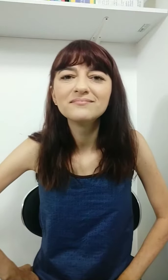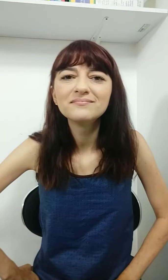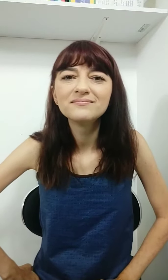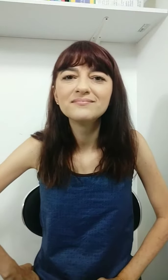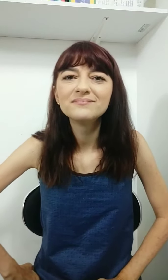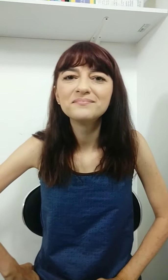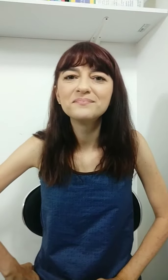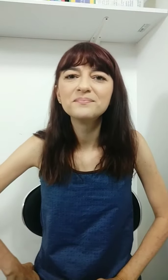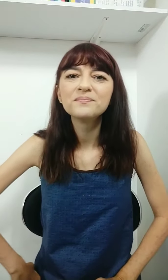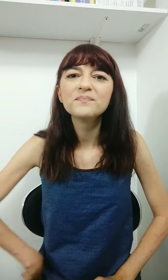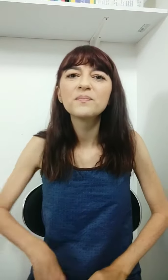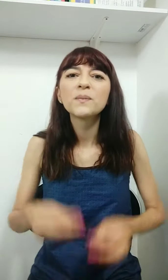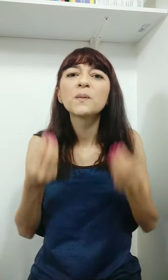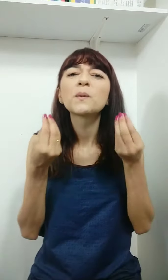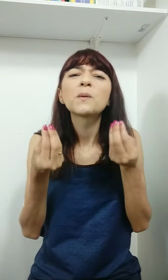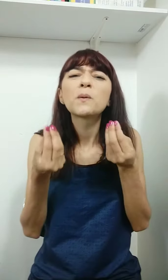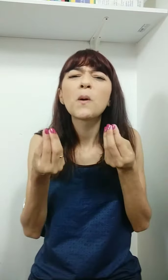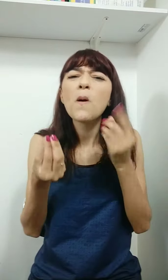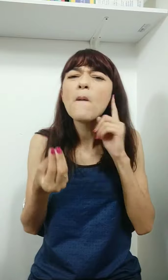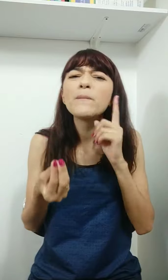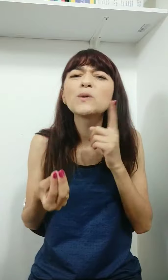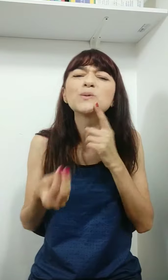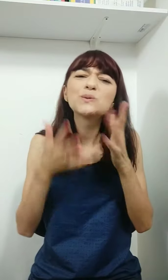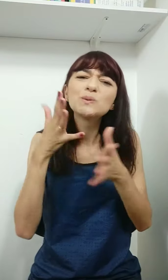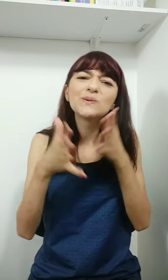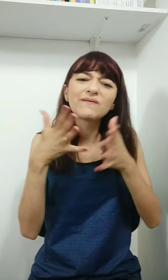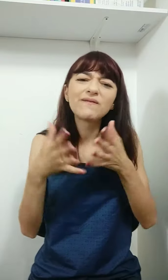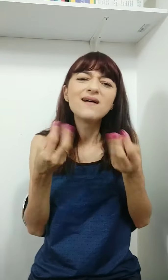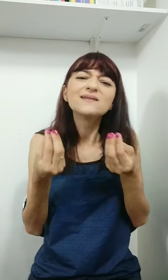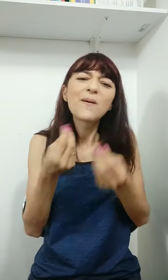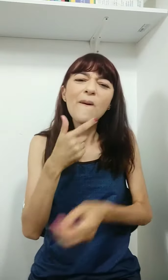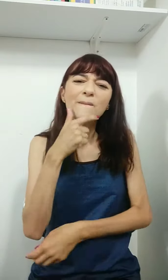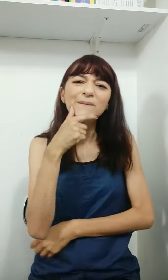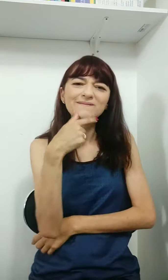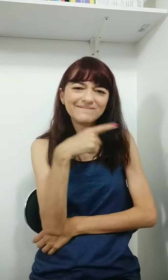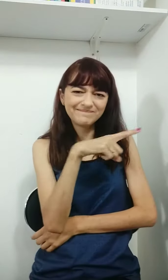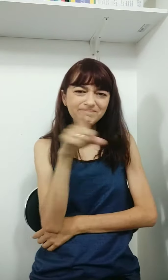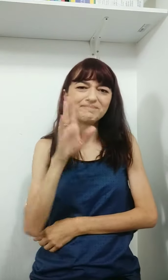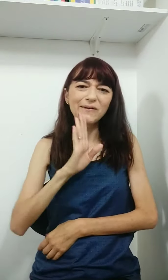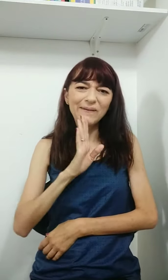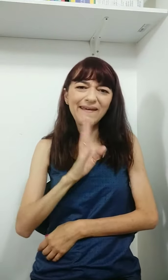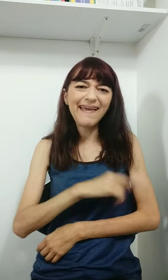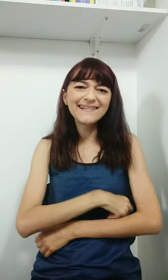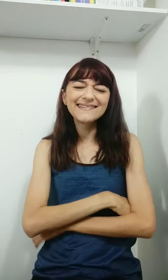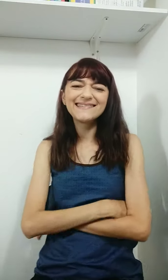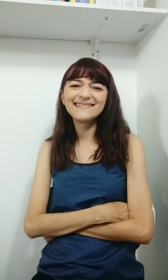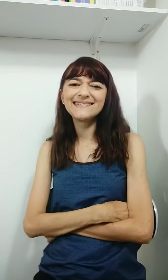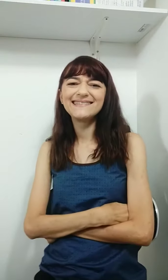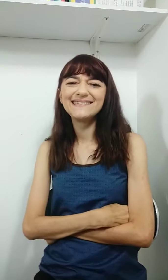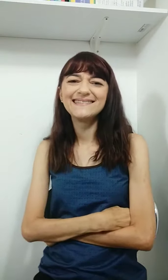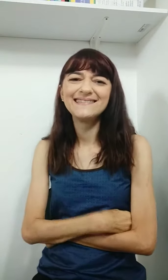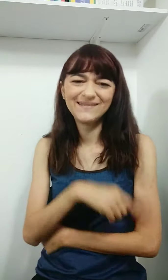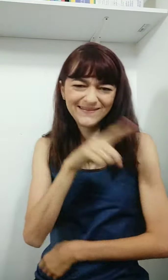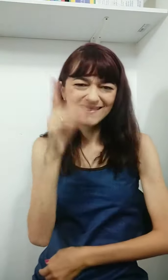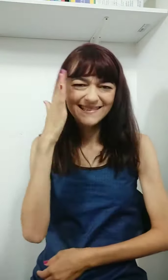nunca faziam esse de nada. Então, me falem, como que os surdos fazem ali? Você fala obrigado para o surdo, como que ele te